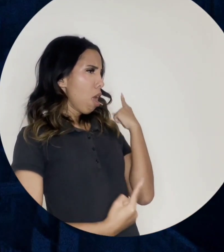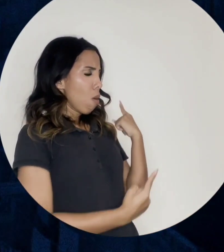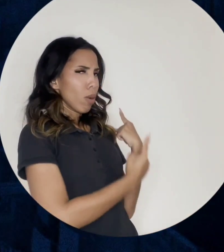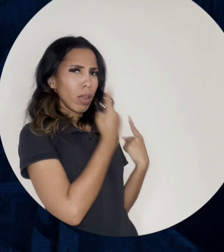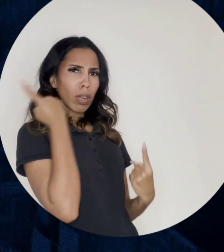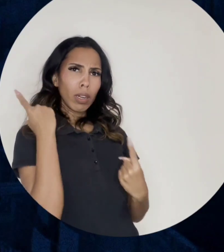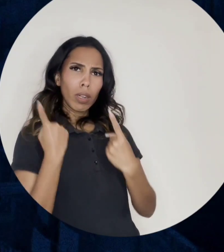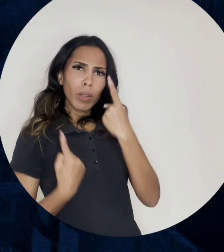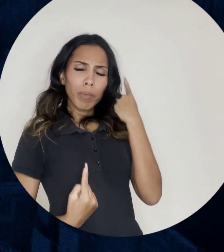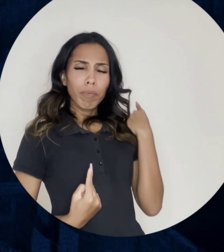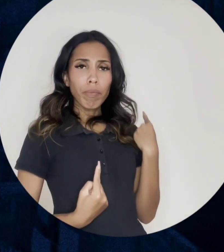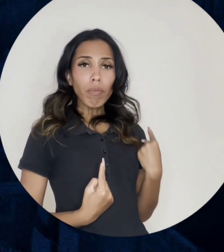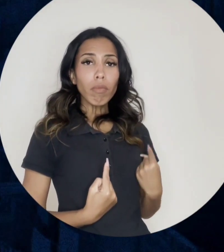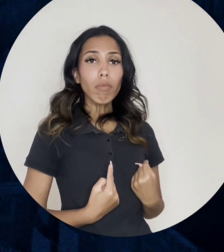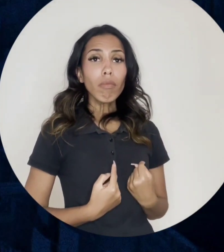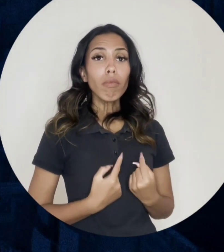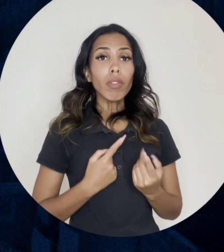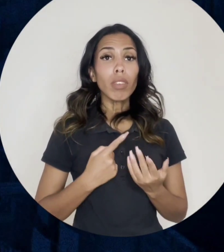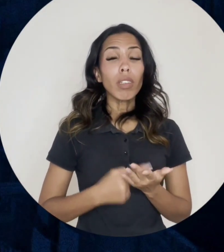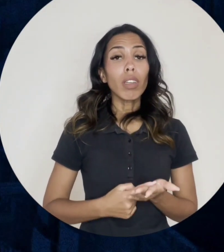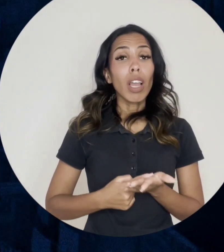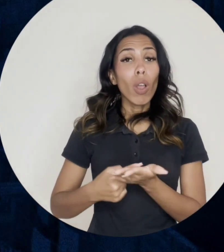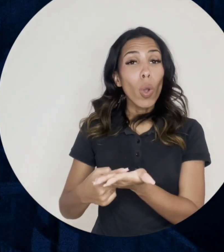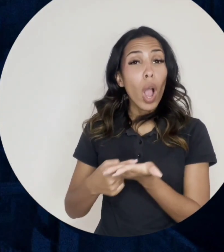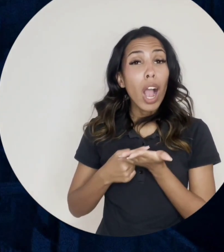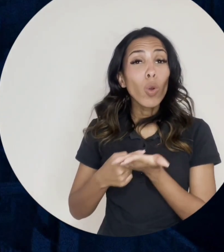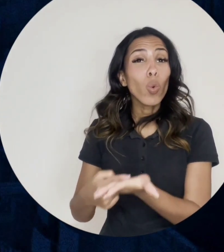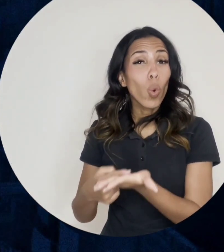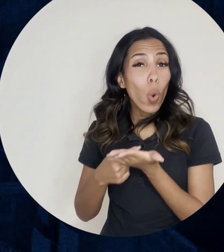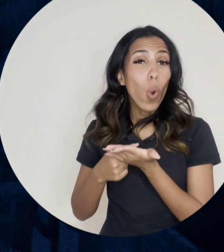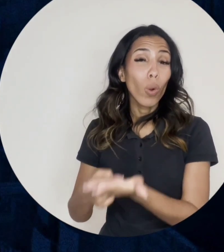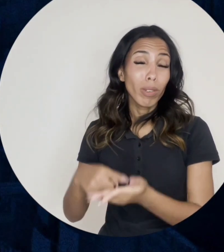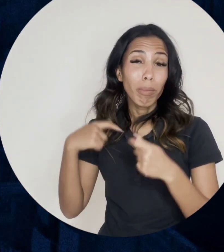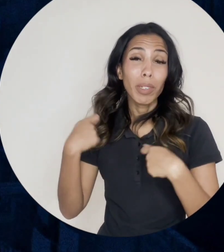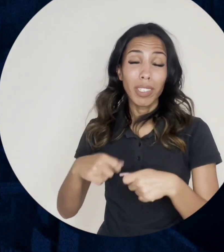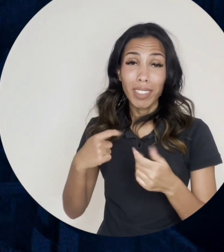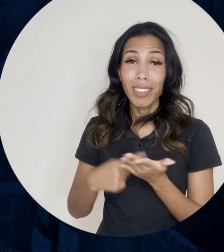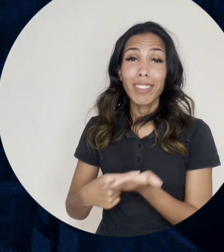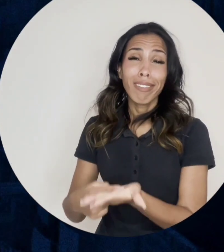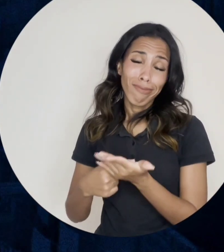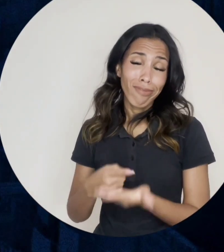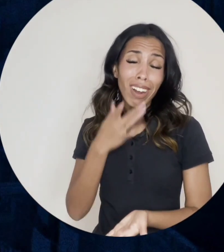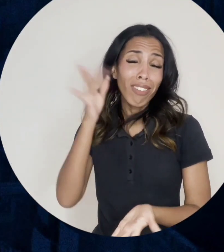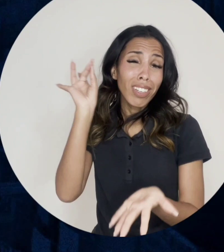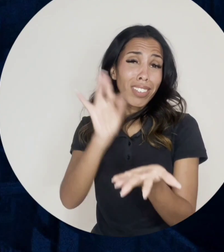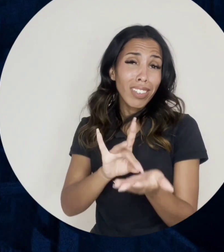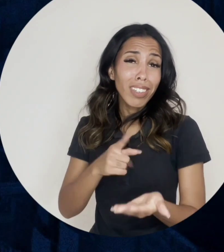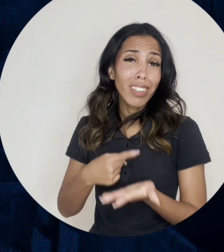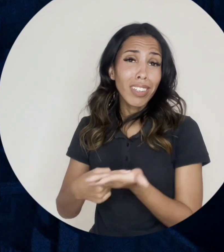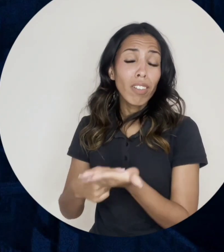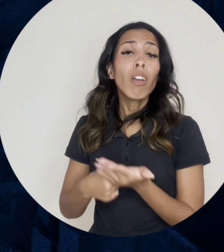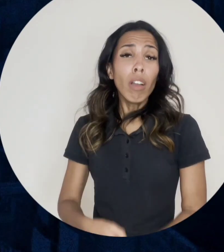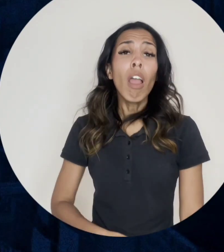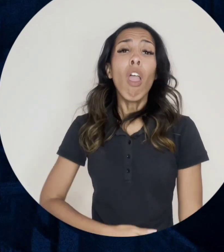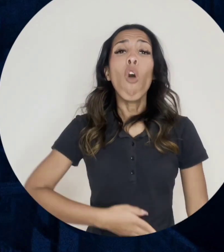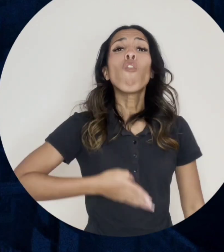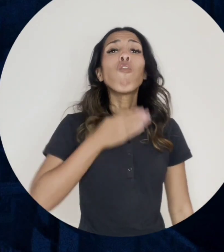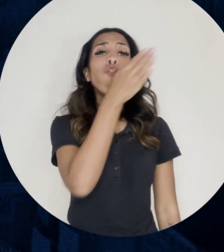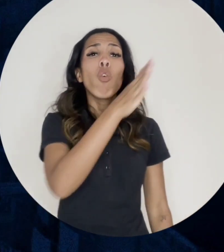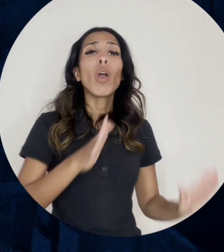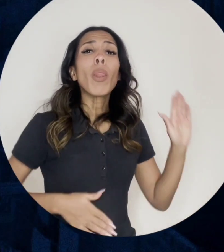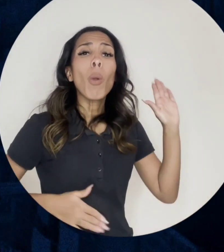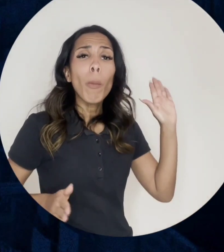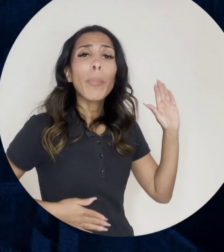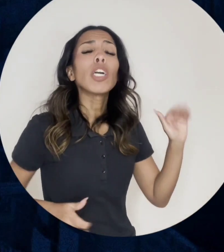Eu tive que fazer acordos, não, tá? Eu tive que, acordo, procurar boca de fundo, porque eu